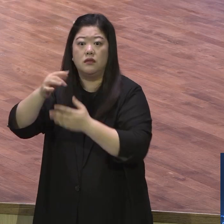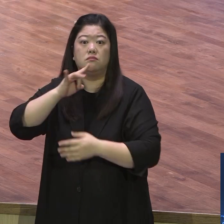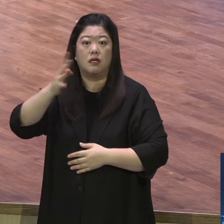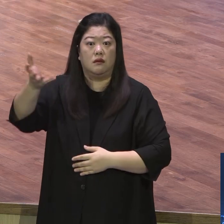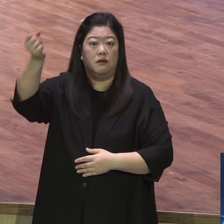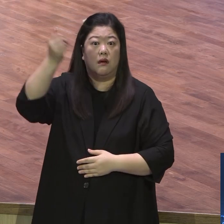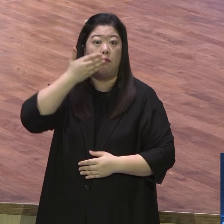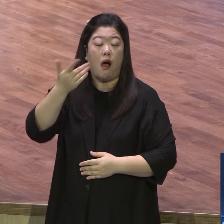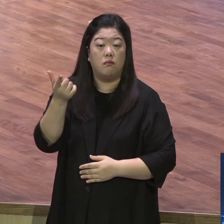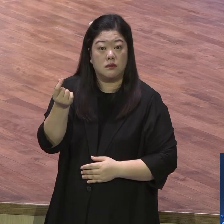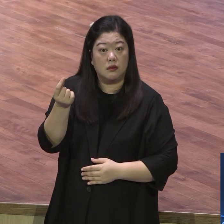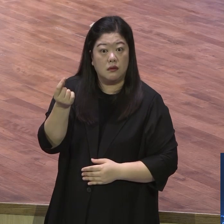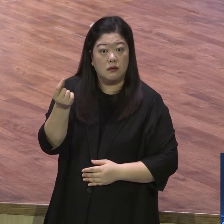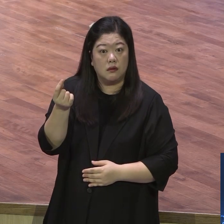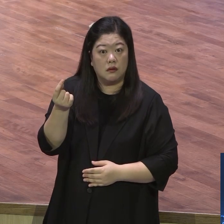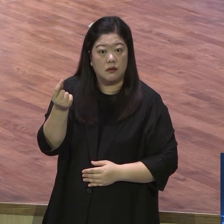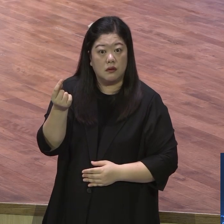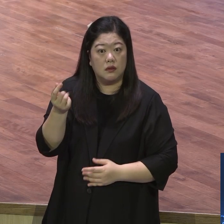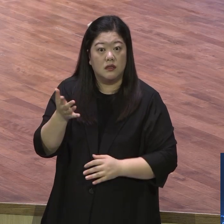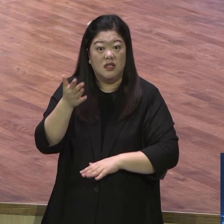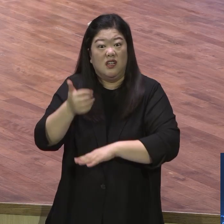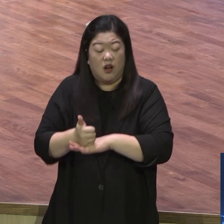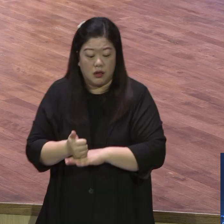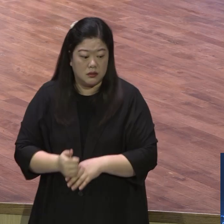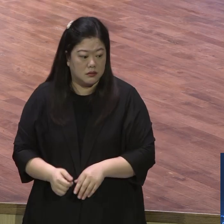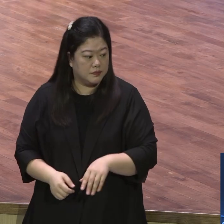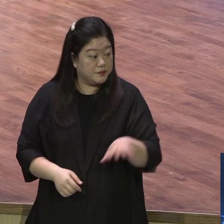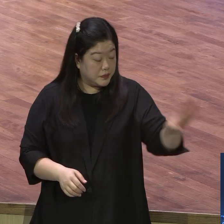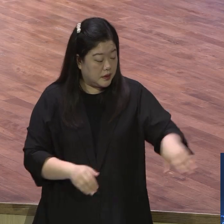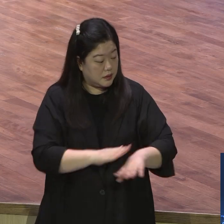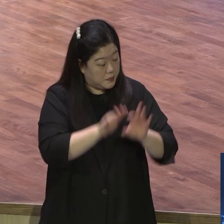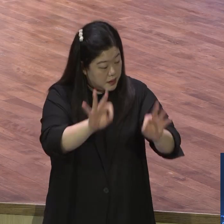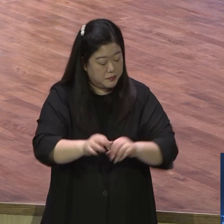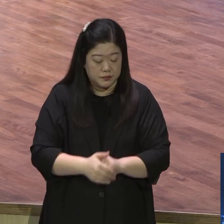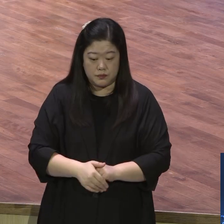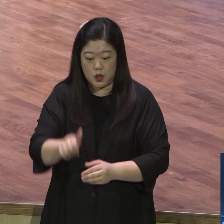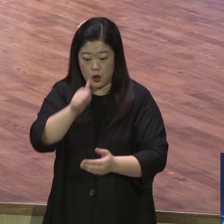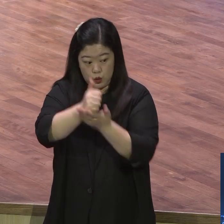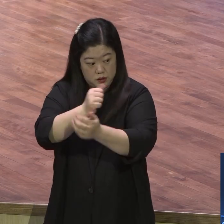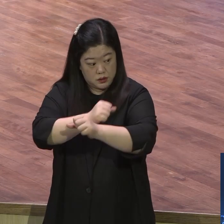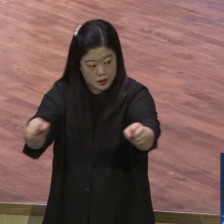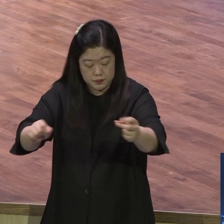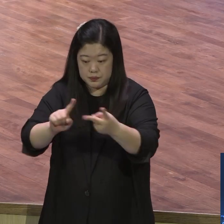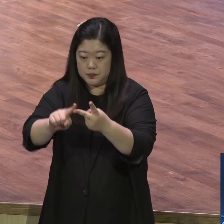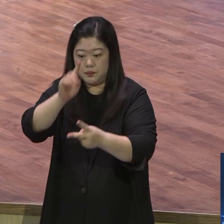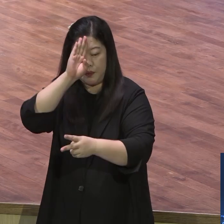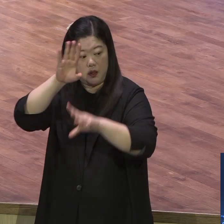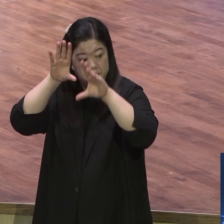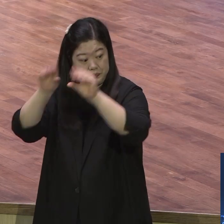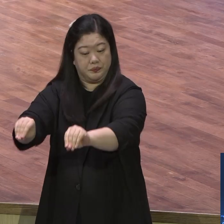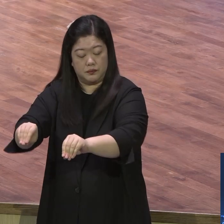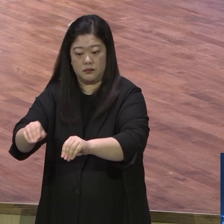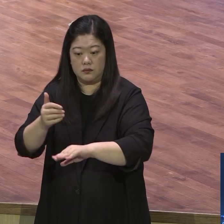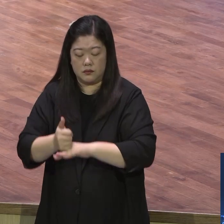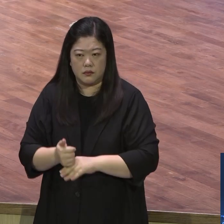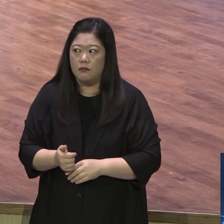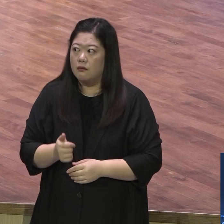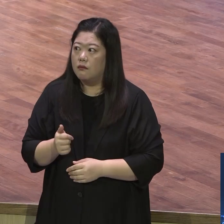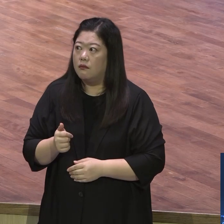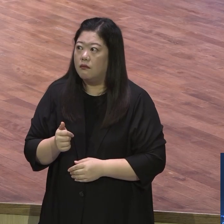예수님의 신적 권위를 보여주시고 그것을 통해서 예수님이 인류를 구원하러 오신 메시아 그리스도 라는